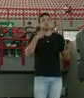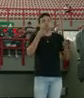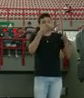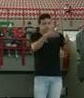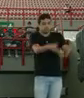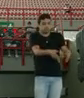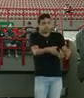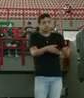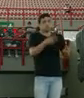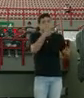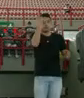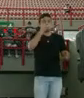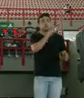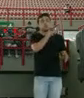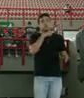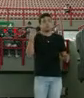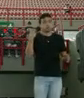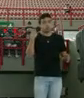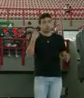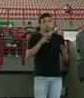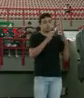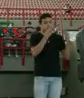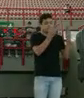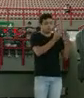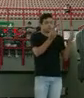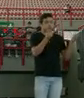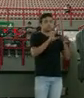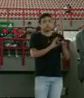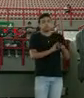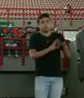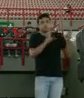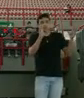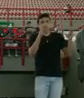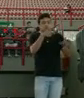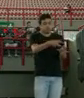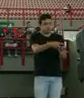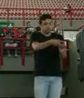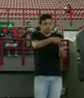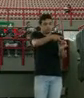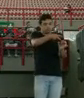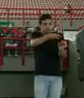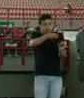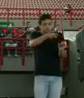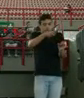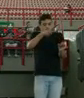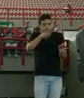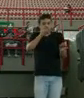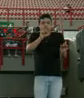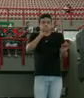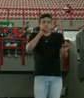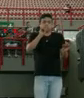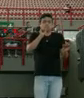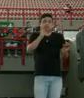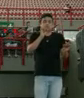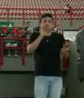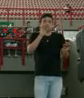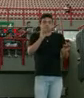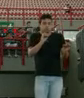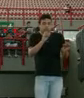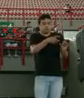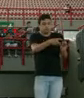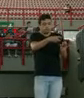quando a pessoa via falecer, a família podia autorizar e aí se fazia a extração de somatotrófico da hipófise de